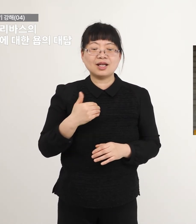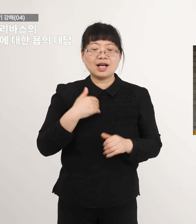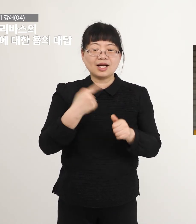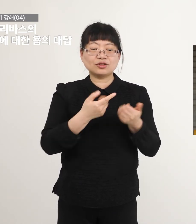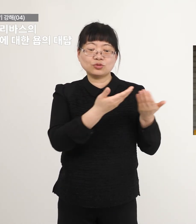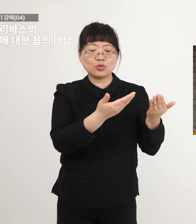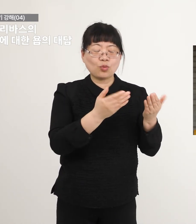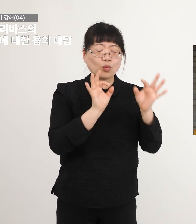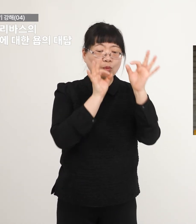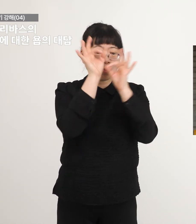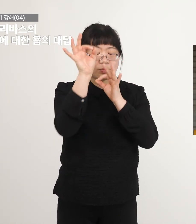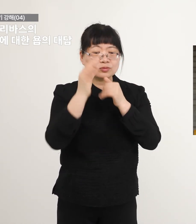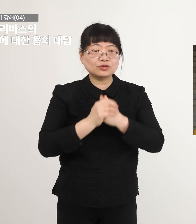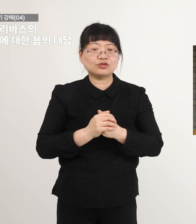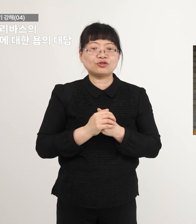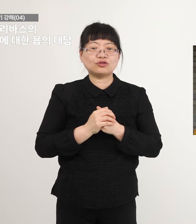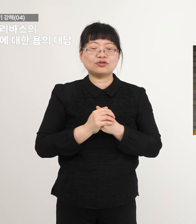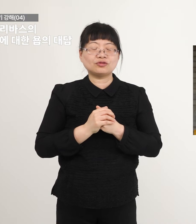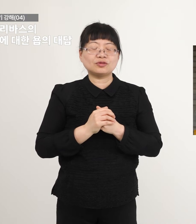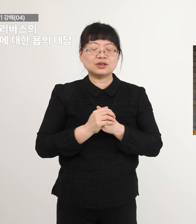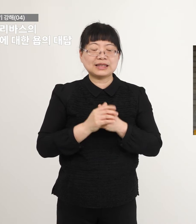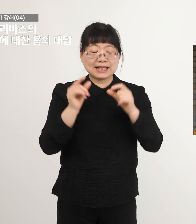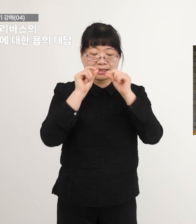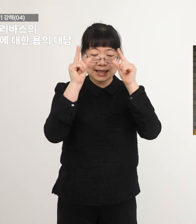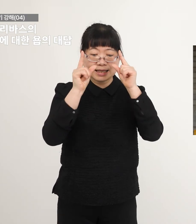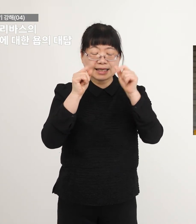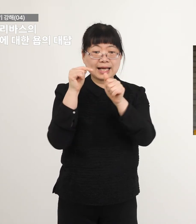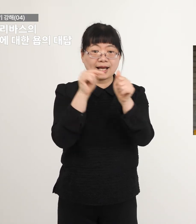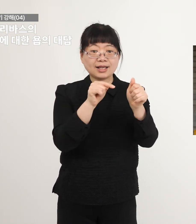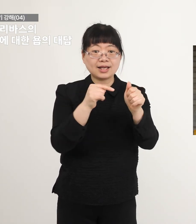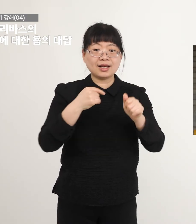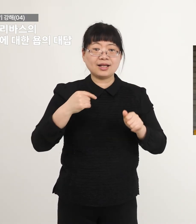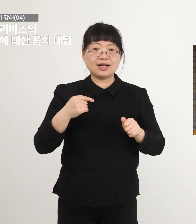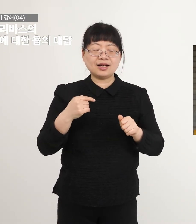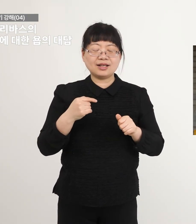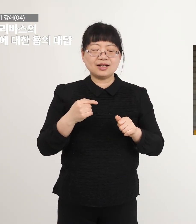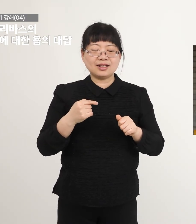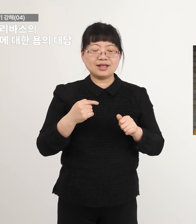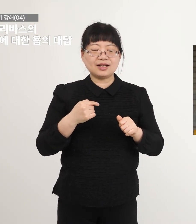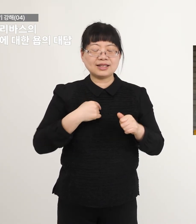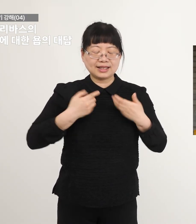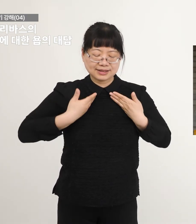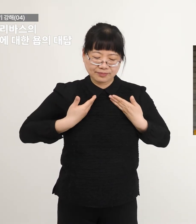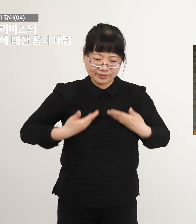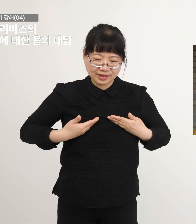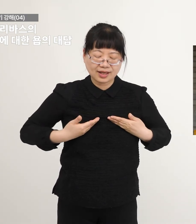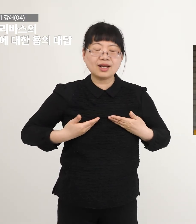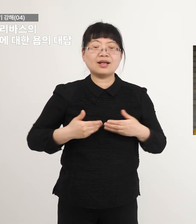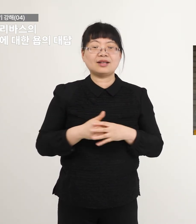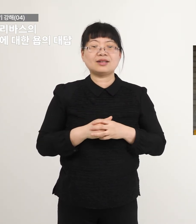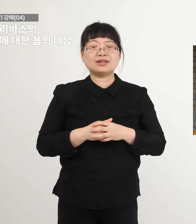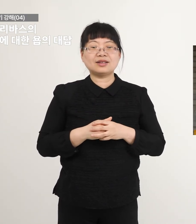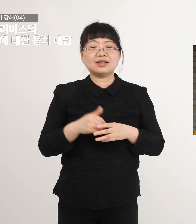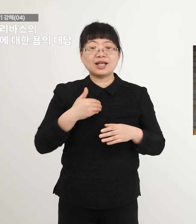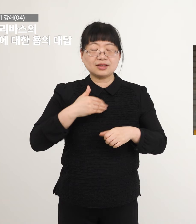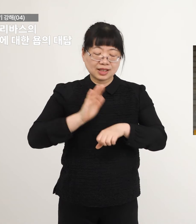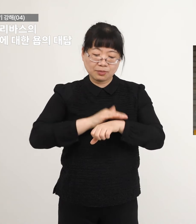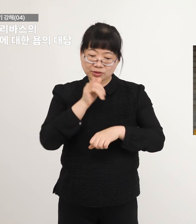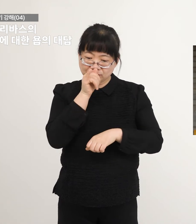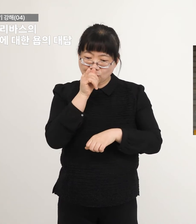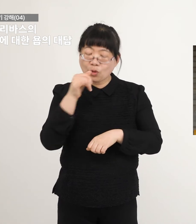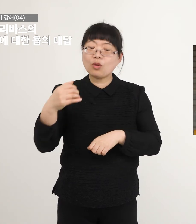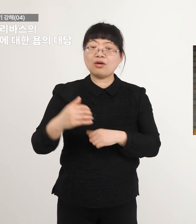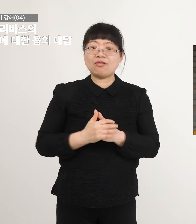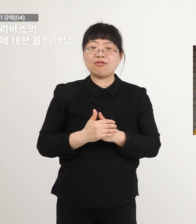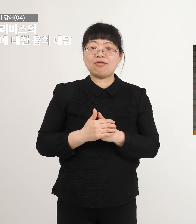나의 허물된 것을 깨닫게 하라. 내가 잠잠하리라. 그래, 내가 잘못한 거 있으면